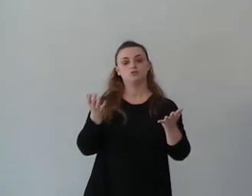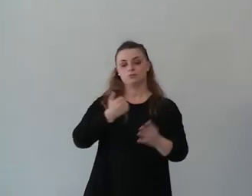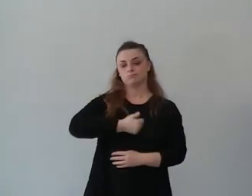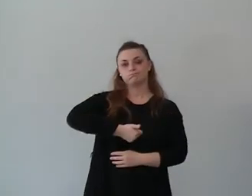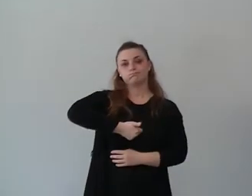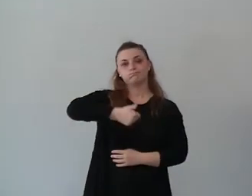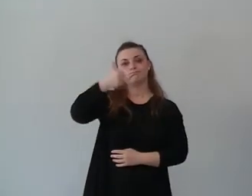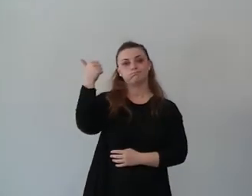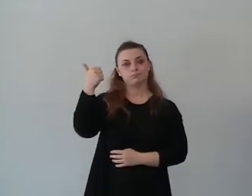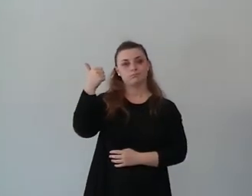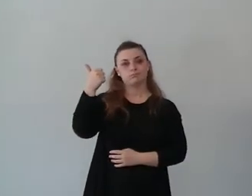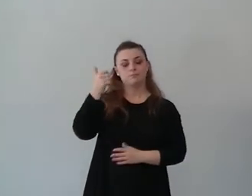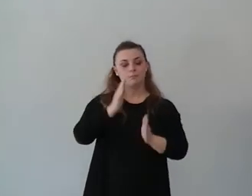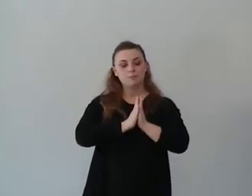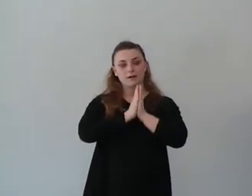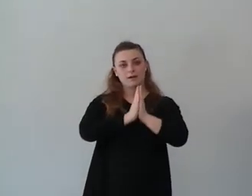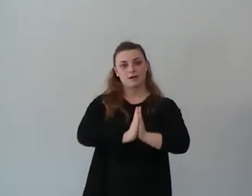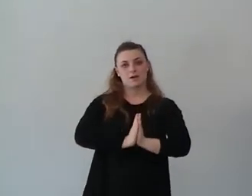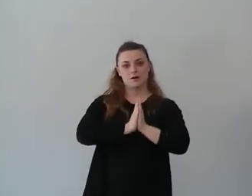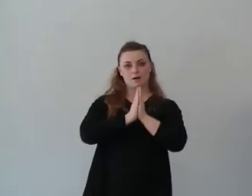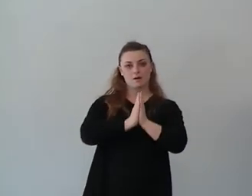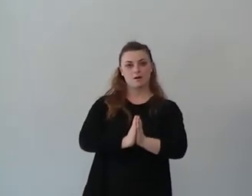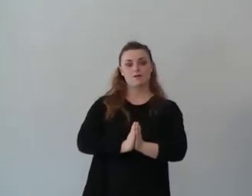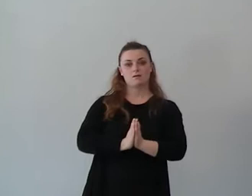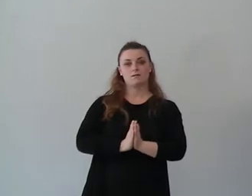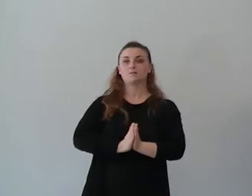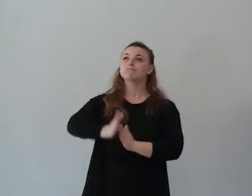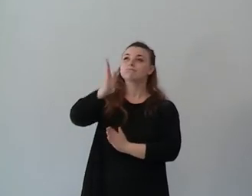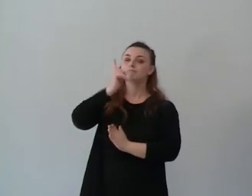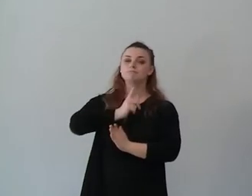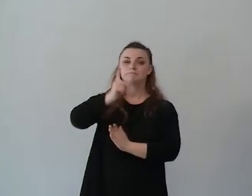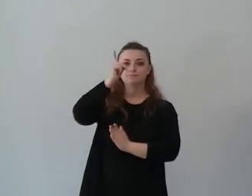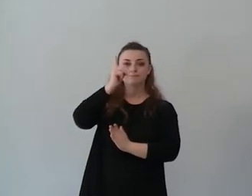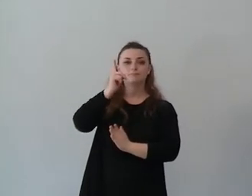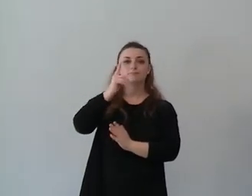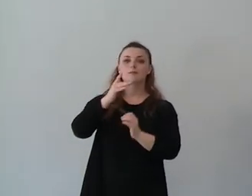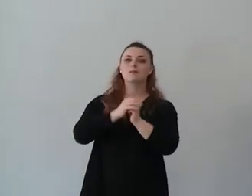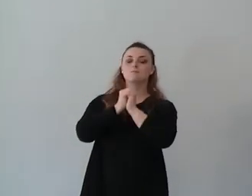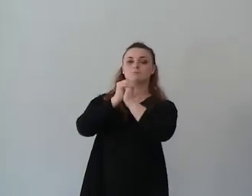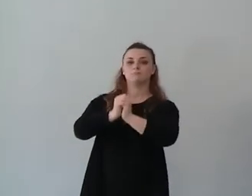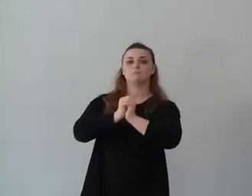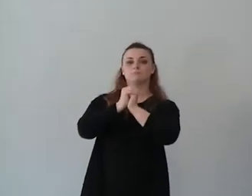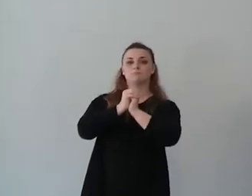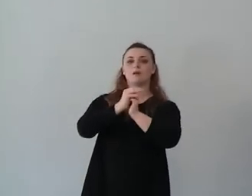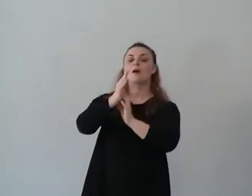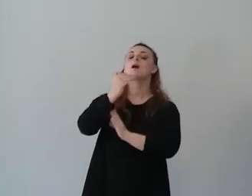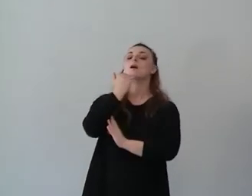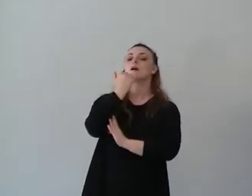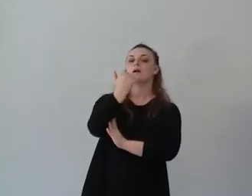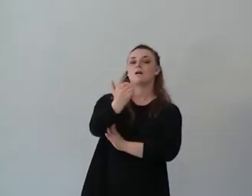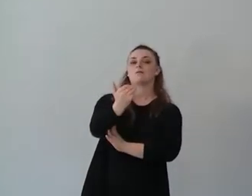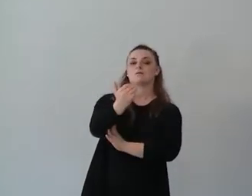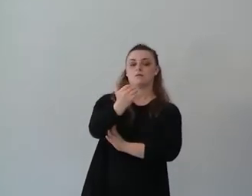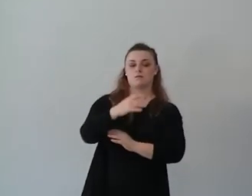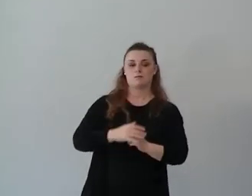suppliche, preghiere, intercessioni, ringraziamenti per tutti gli uomini.